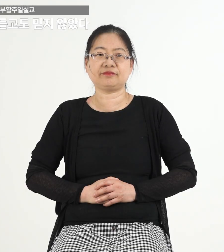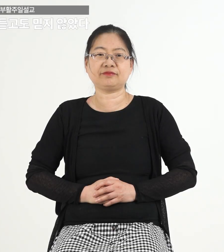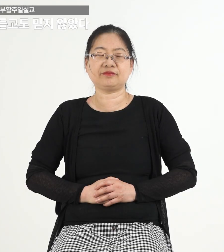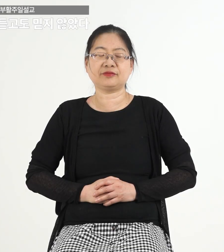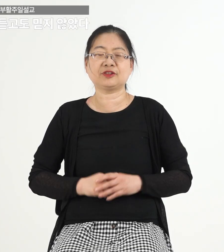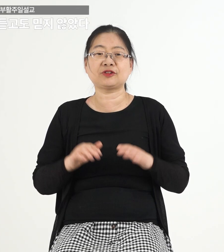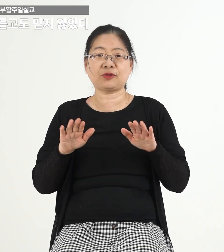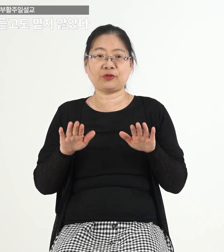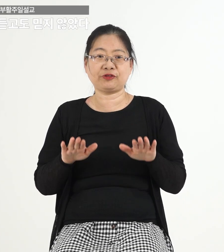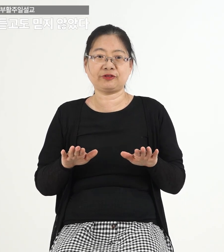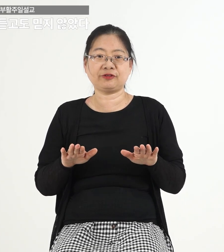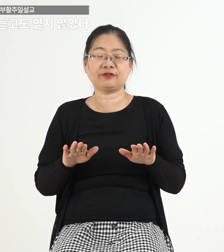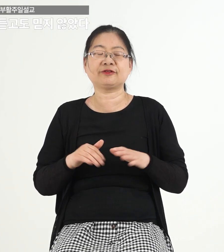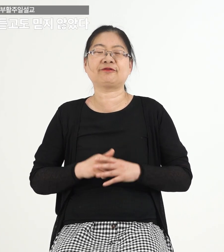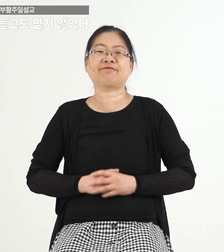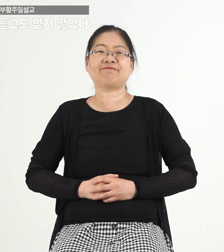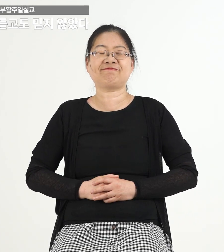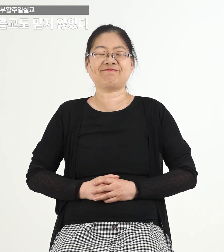이제 오늘은